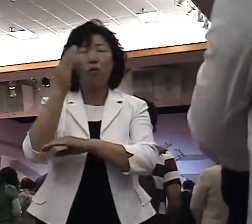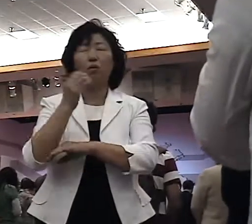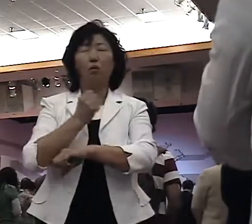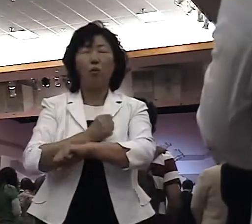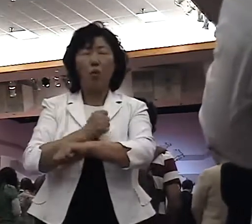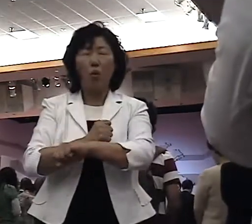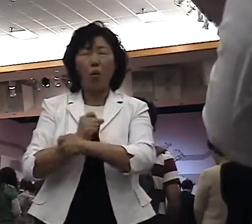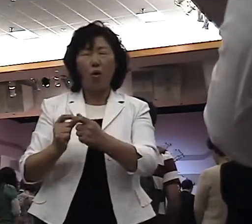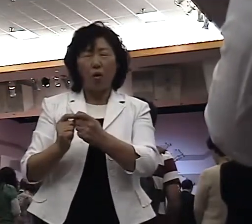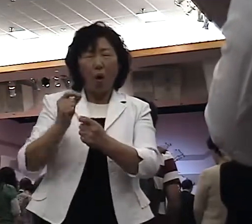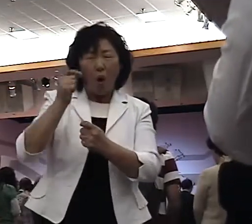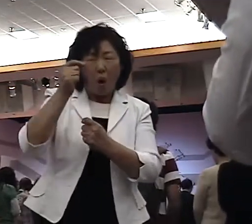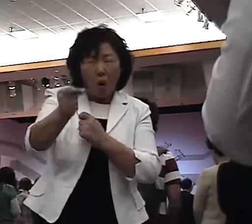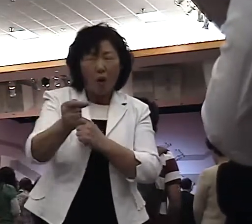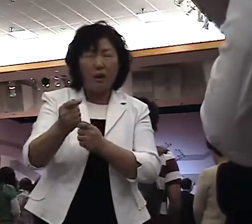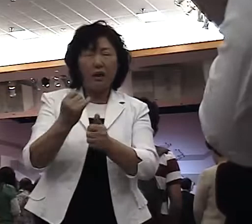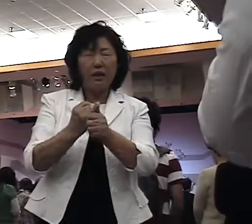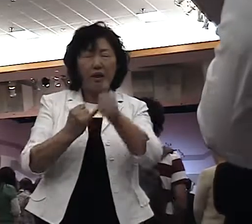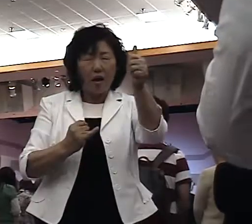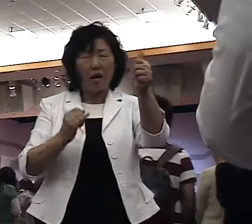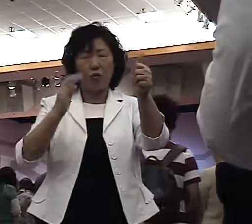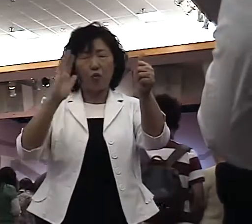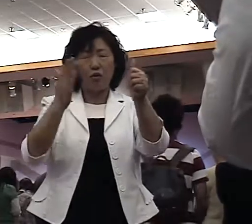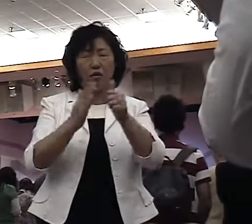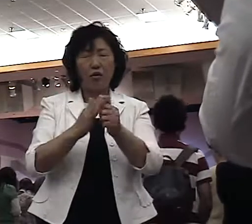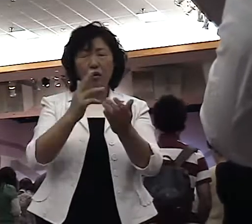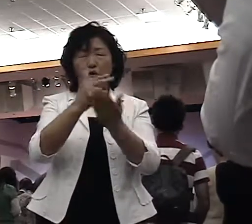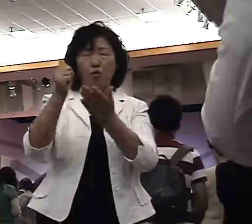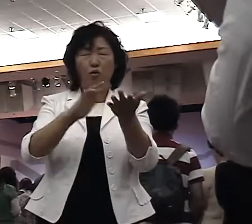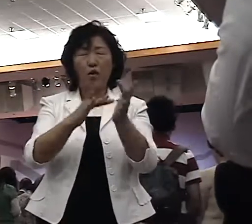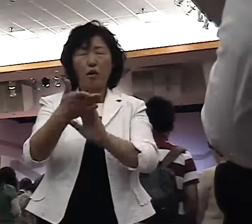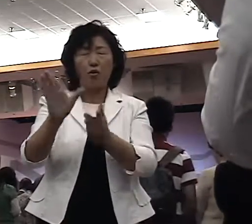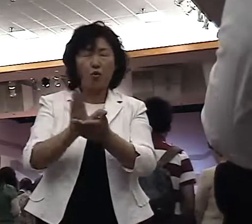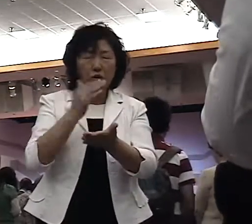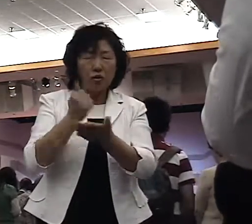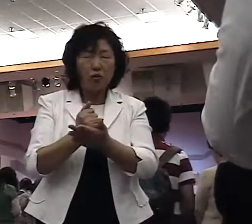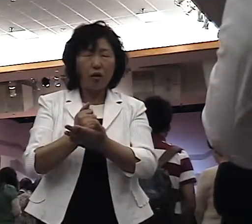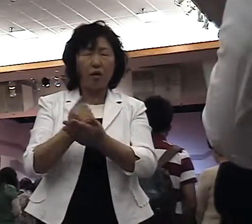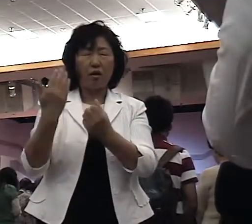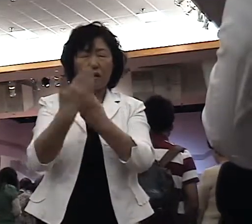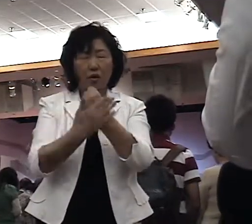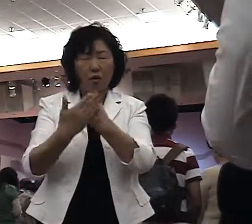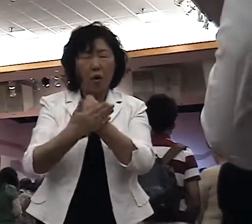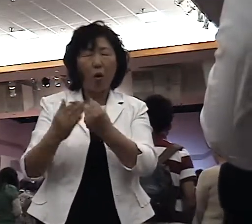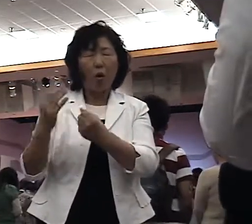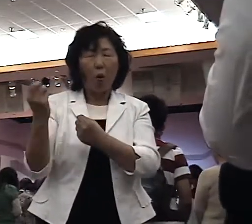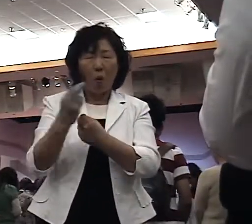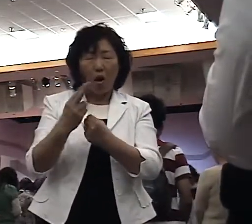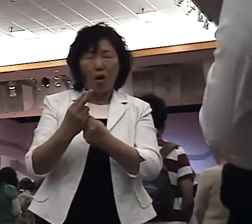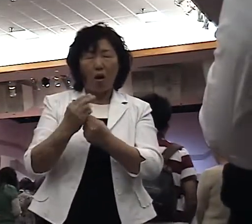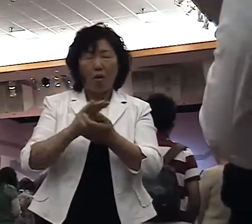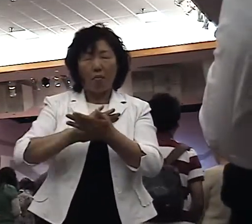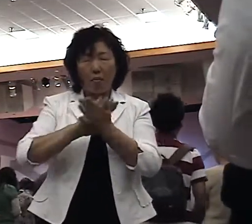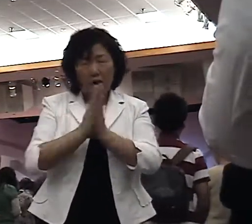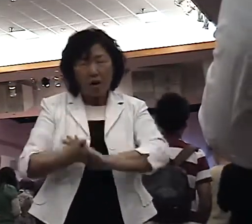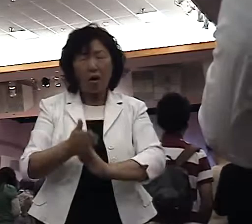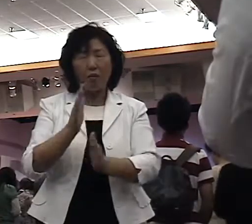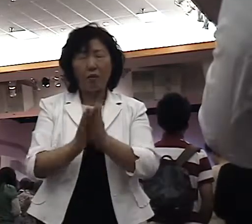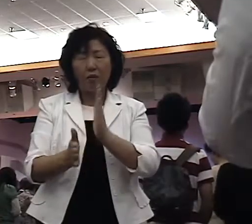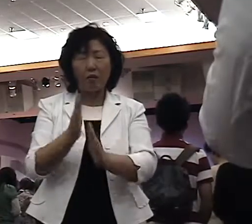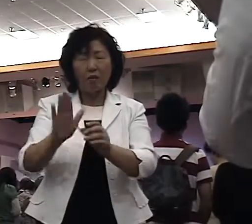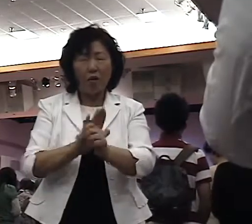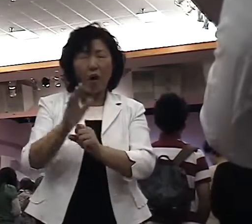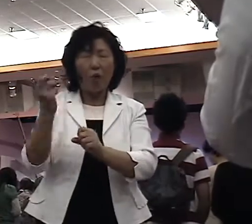영광스럽고 영원한 신랑 되신 우리 주 예수 그리스도의 은혜와 변함없는 사랑과